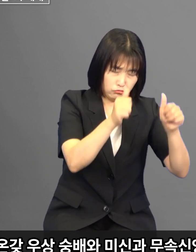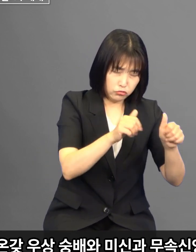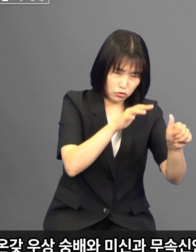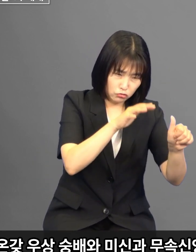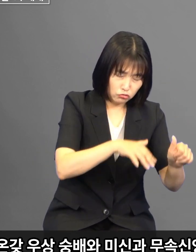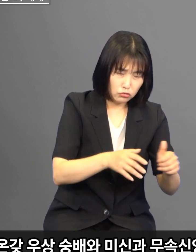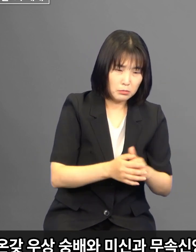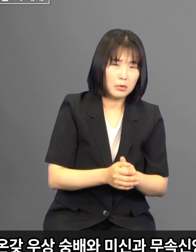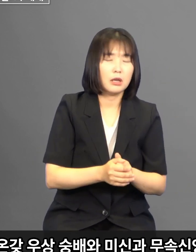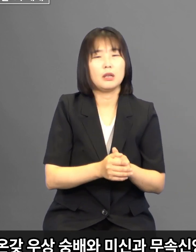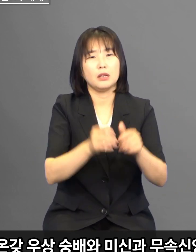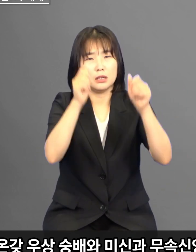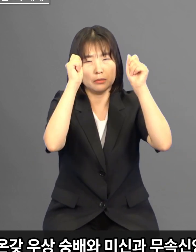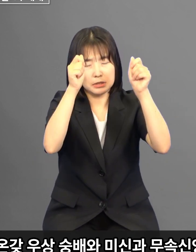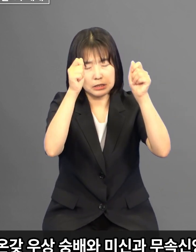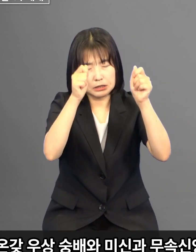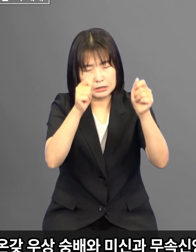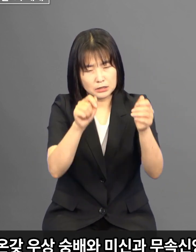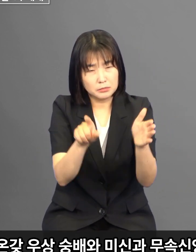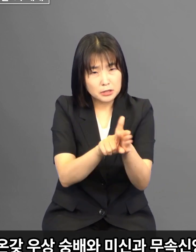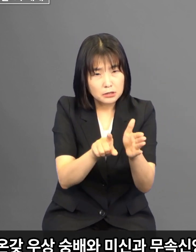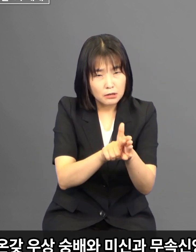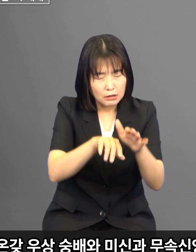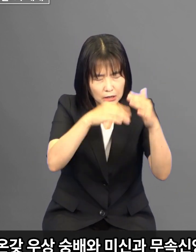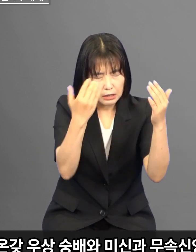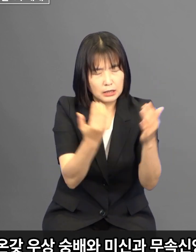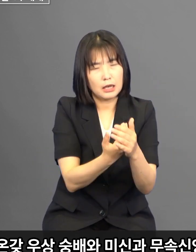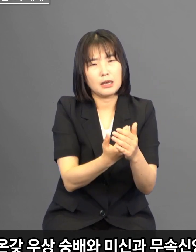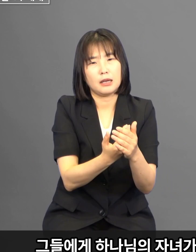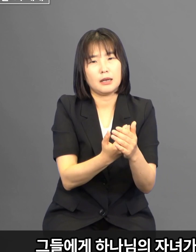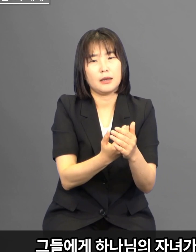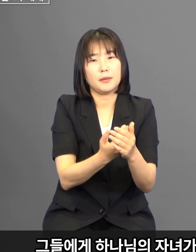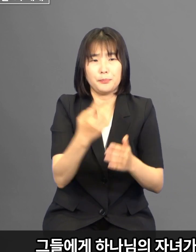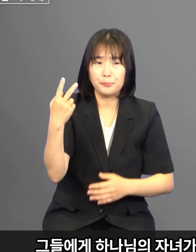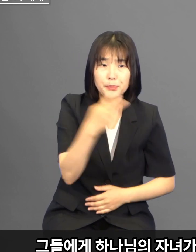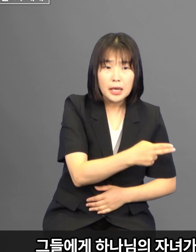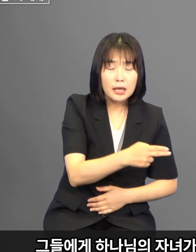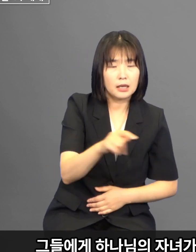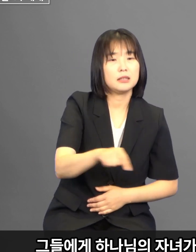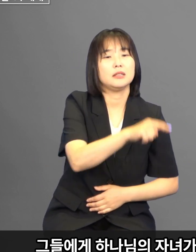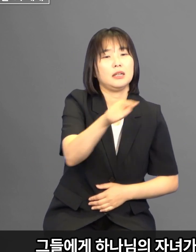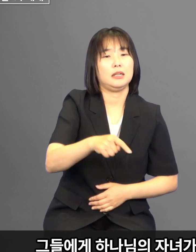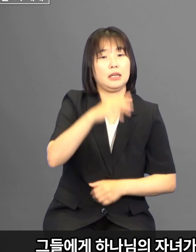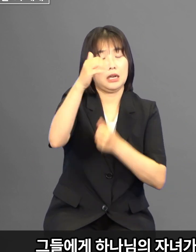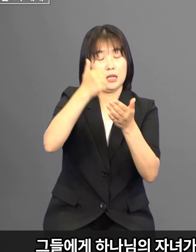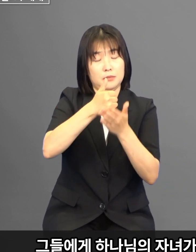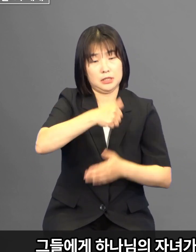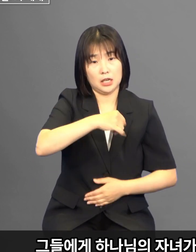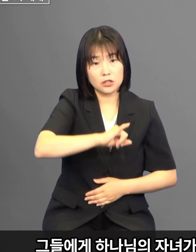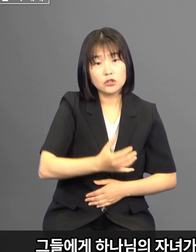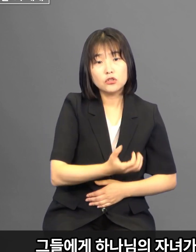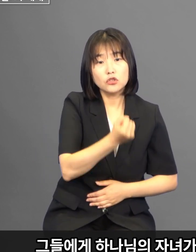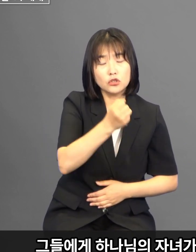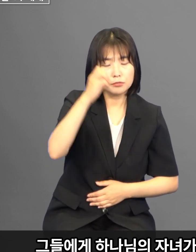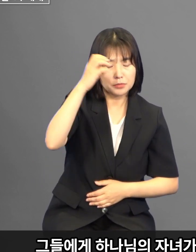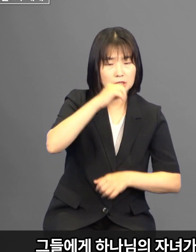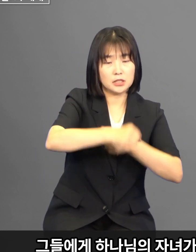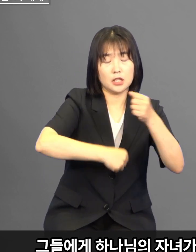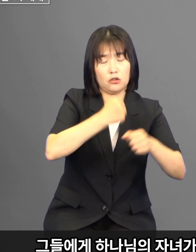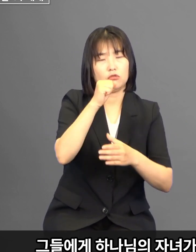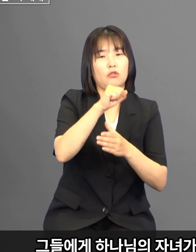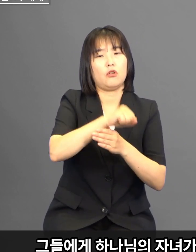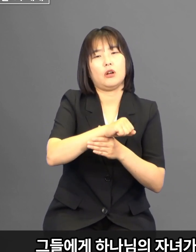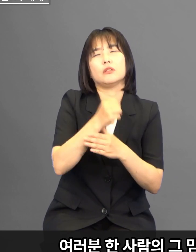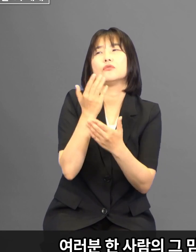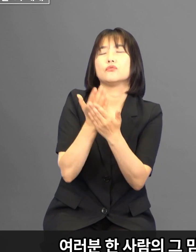무속 신앙과 그 모든 결박을, 흉악의 결박을 끊으시고 그들에게 하나님의 자녀가 누리는 빛과 자유를 허락해